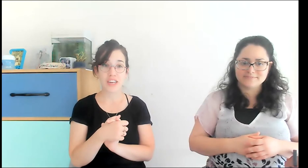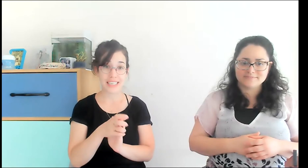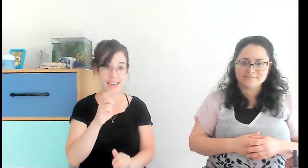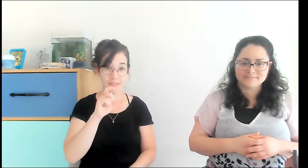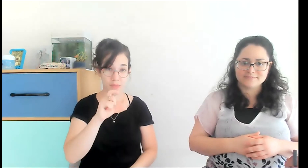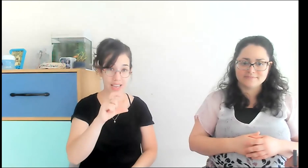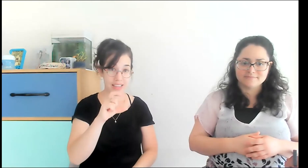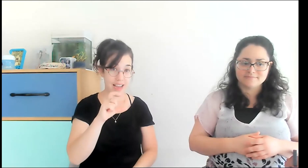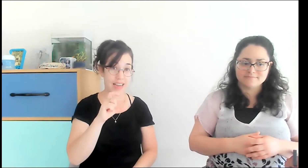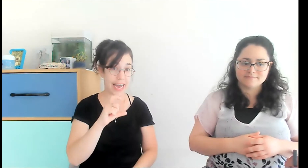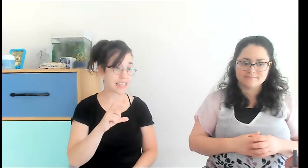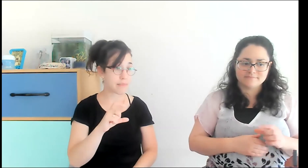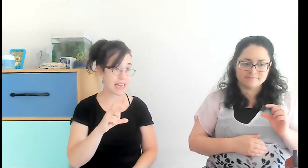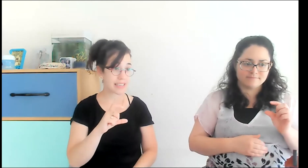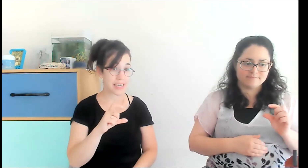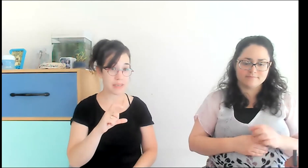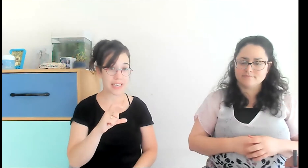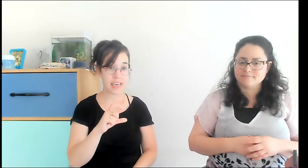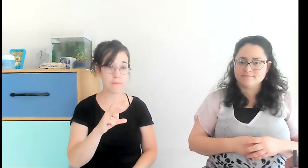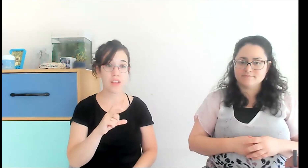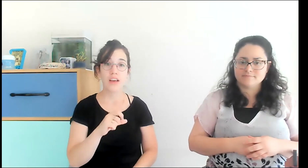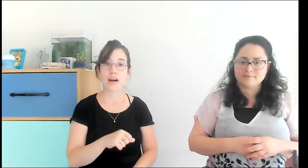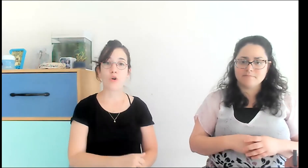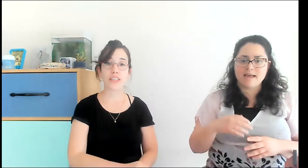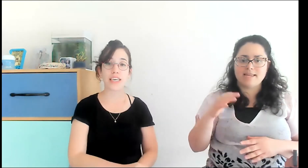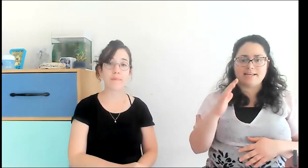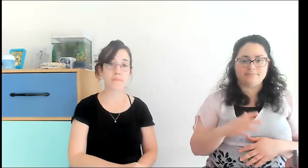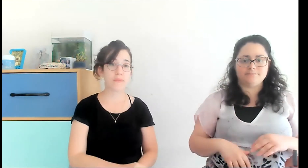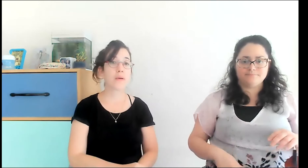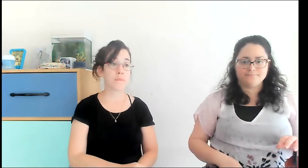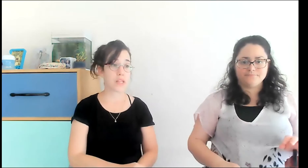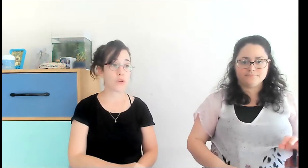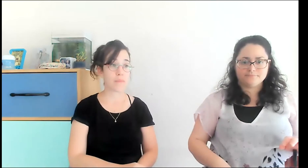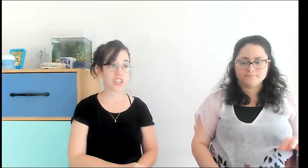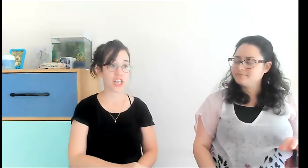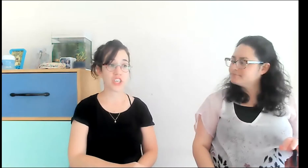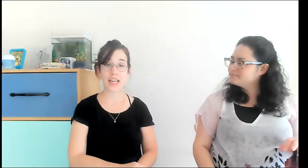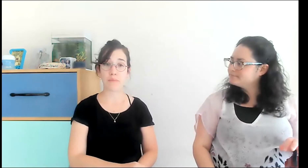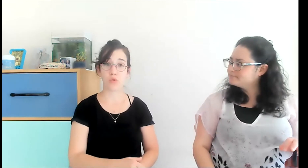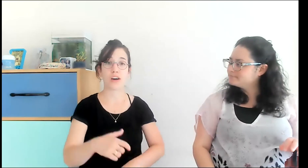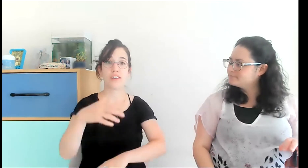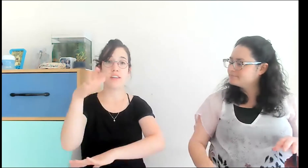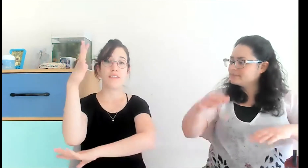נעשה את החצי בית הזה, בסדר? מאילן. בדיוק, למרשרש אילן ברוח.